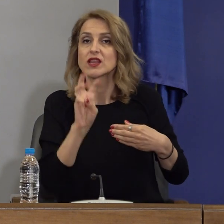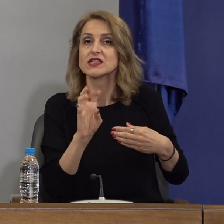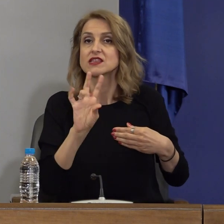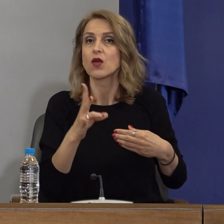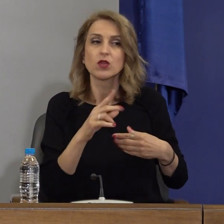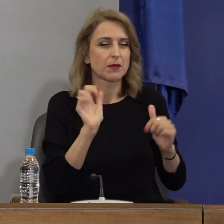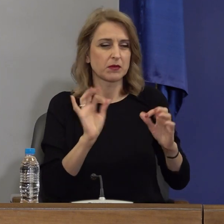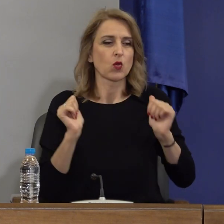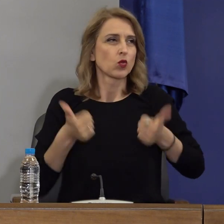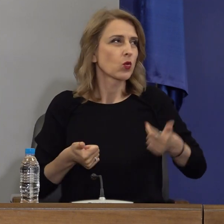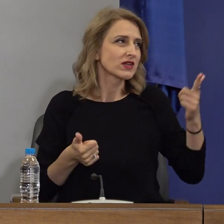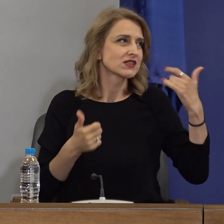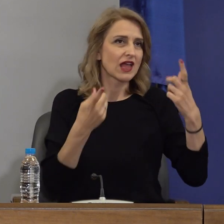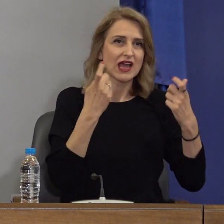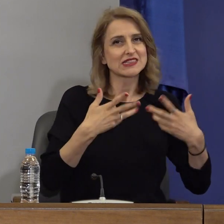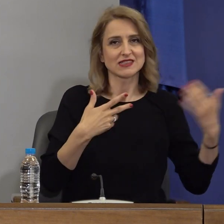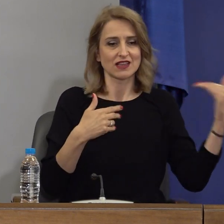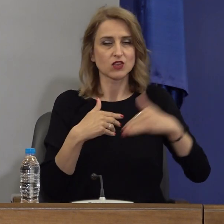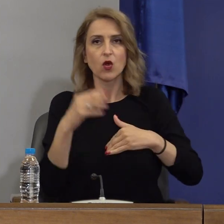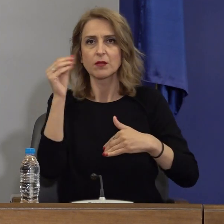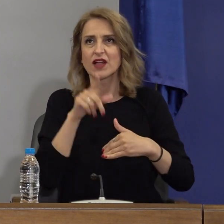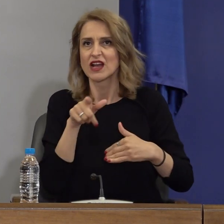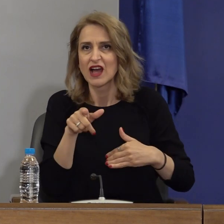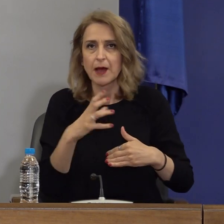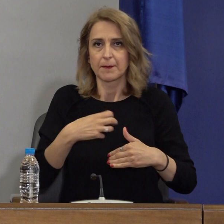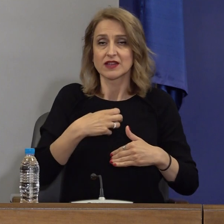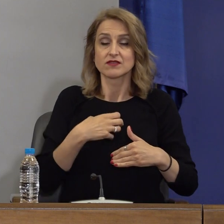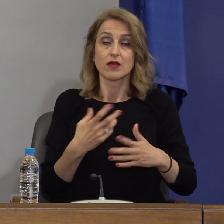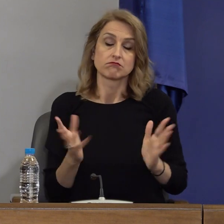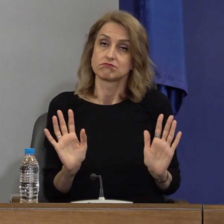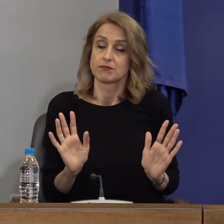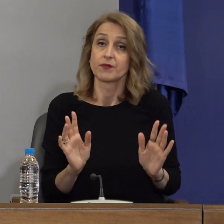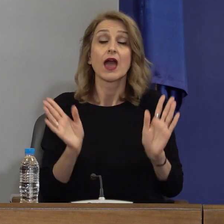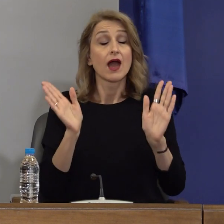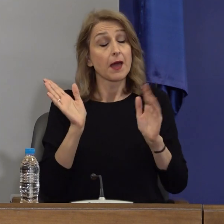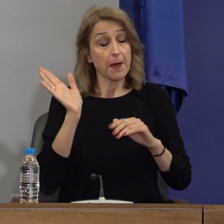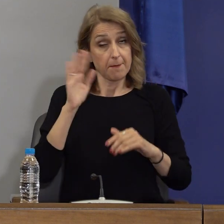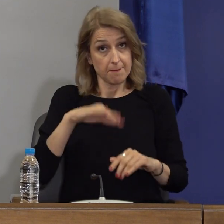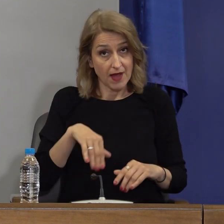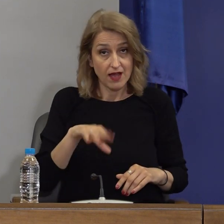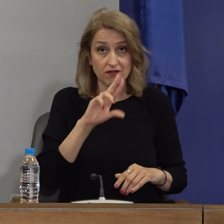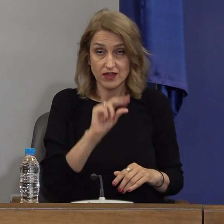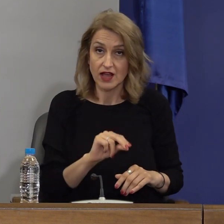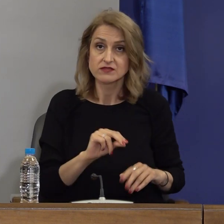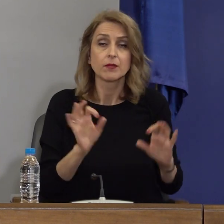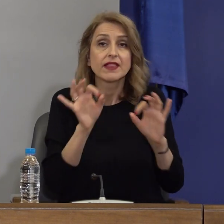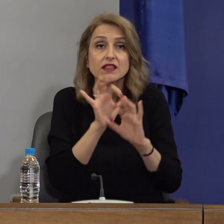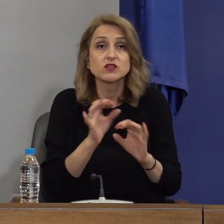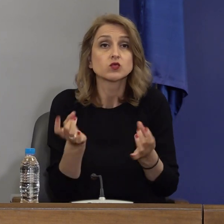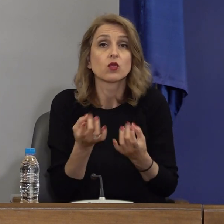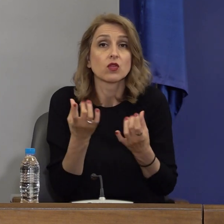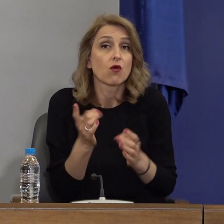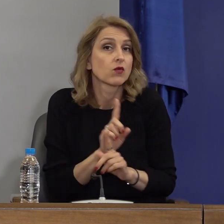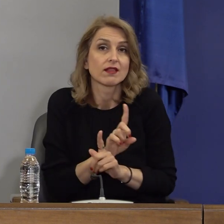туристите, които искат да дойдат в България? Това е реално ми е въпрос. Отново ви казвам, че нищо ново няма в мерките, които